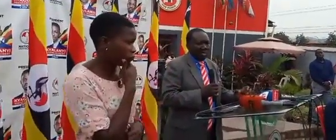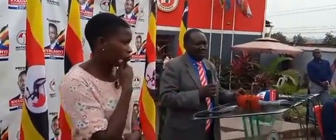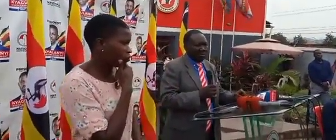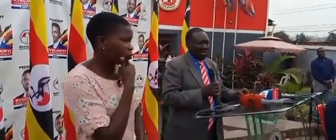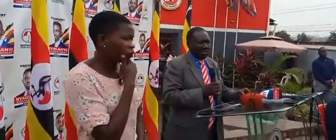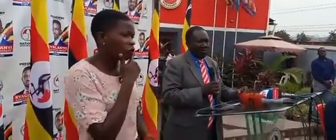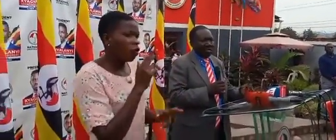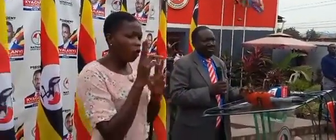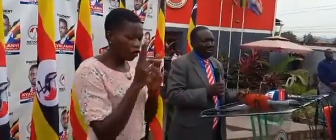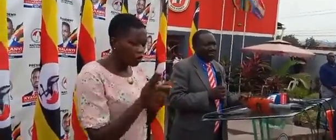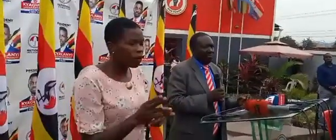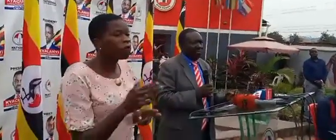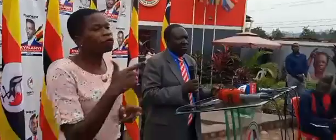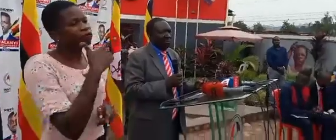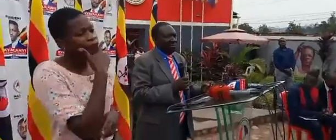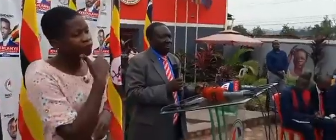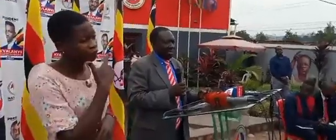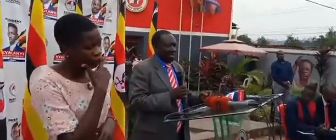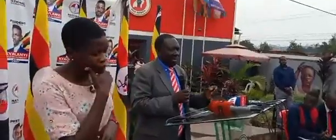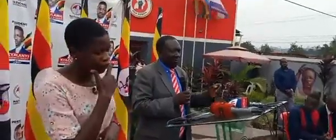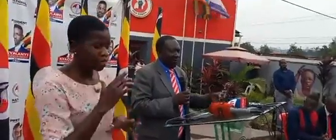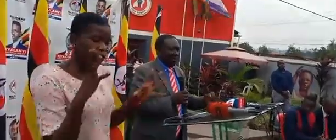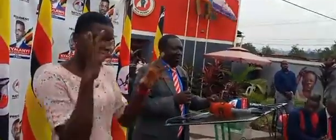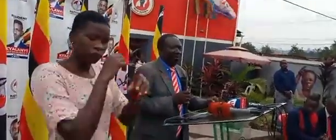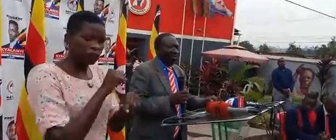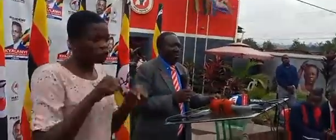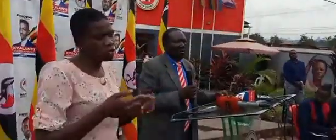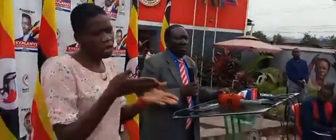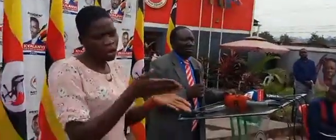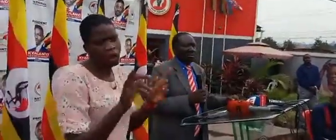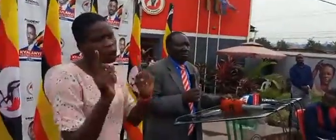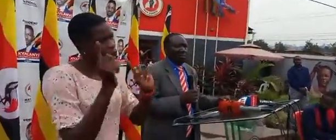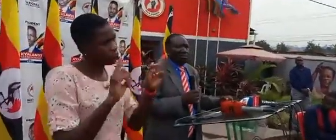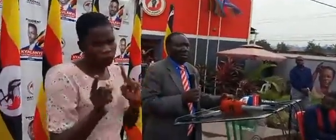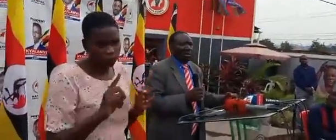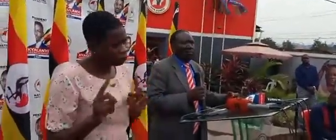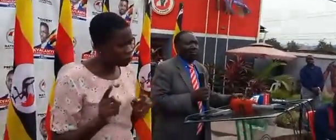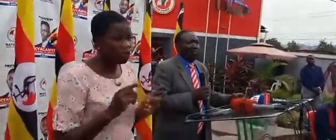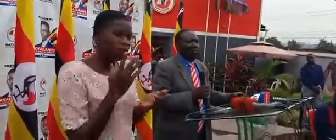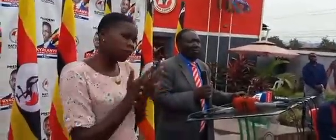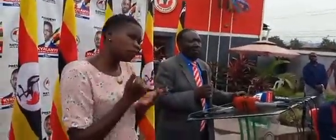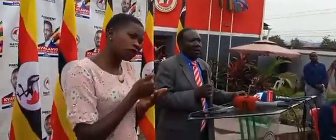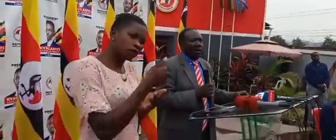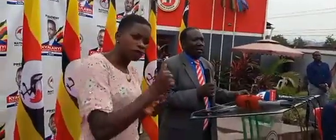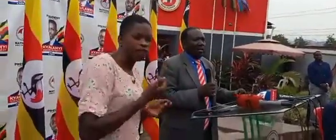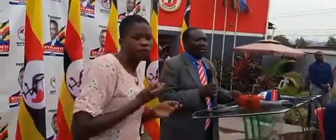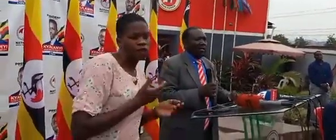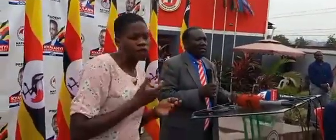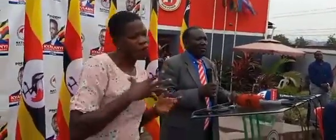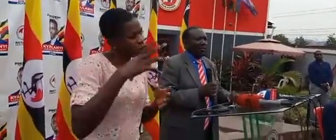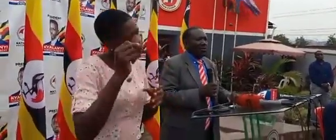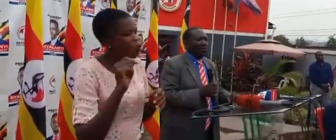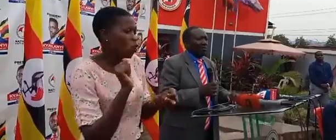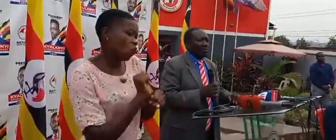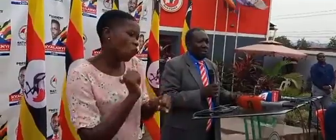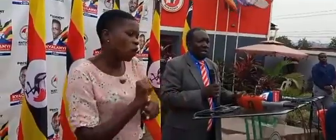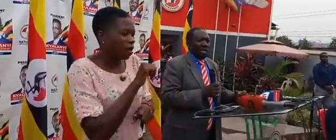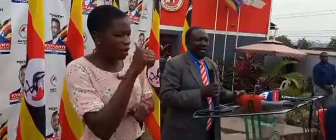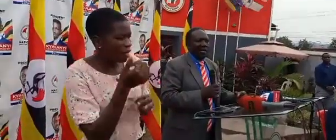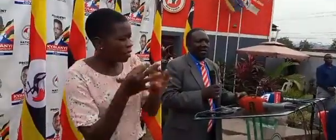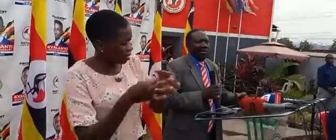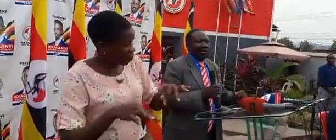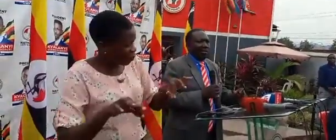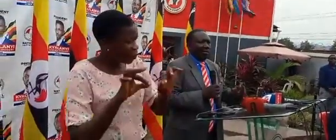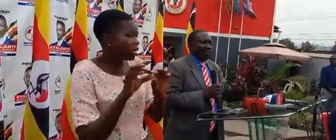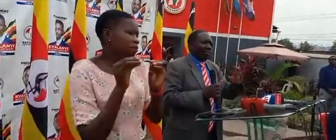ye Honorable Robert Kyagulanyi Ssentamu tali naffe wano leero olw'okuba ali mu